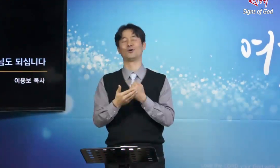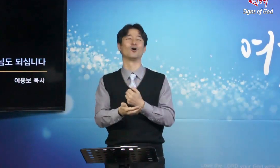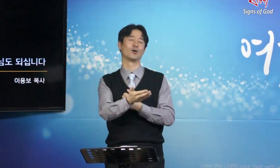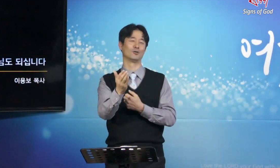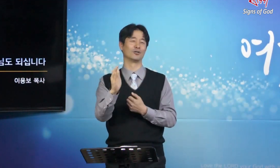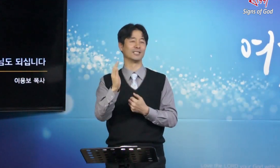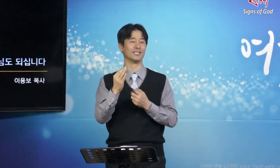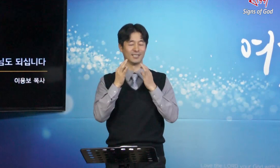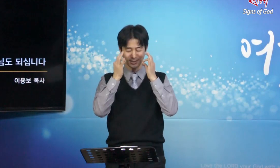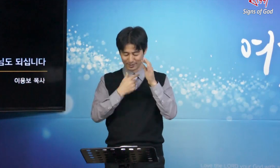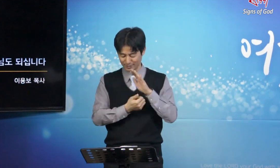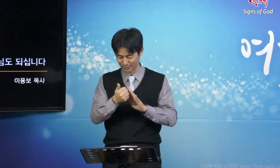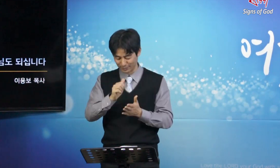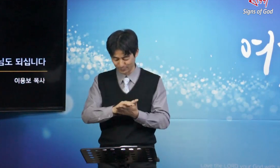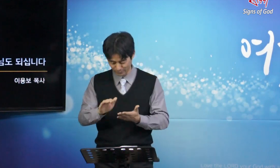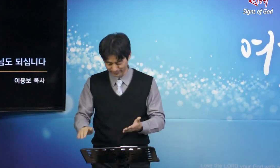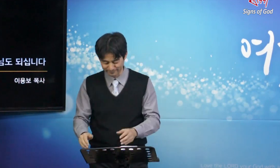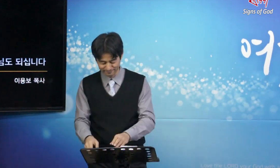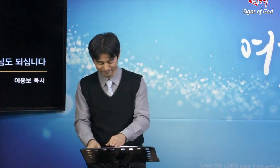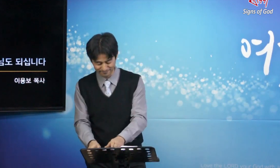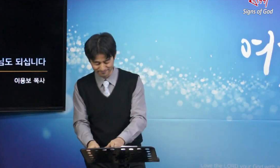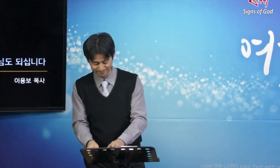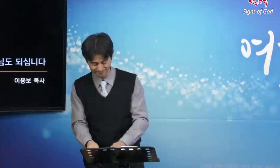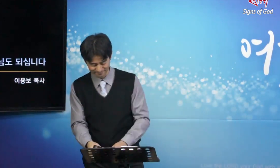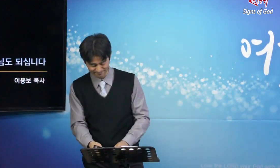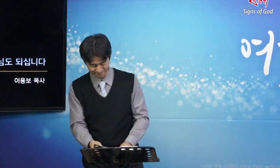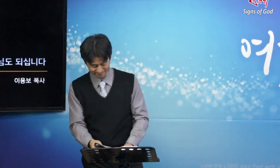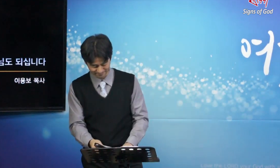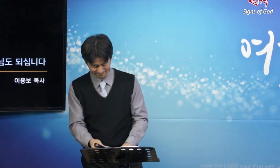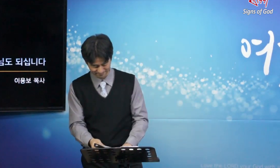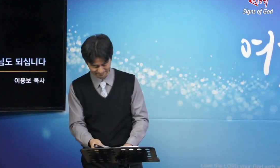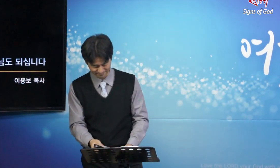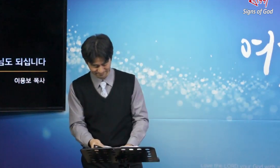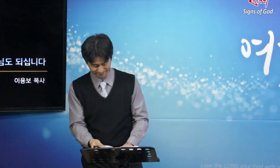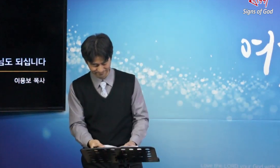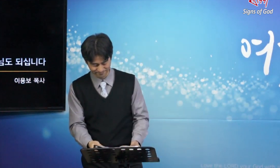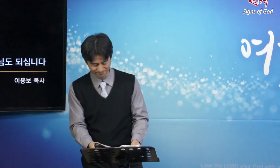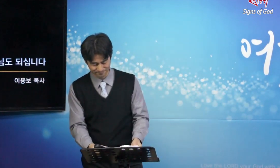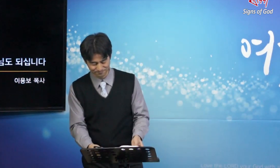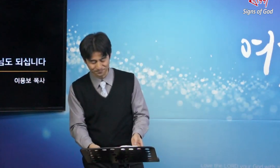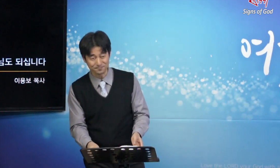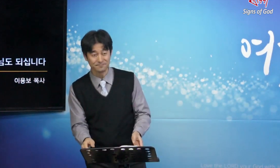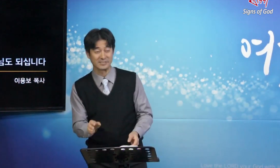라고 이렇게 은혜 받는 시간이 되기를 간절히 소원합니다.